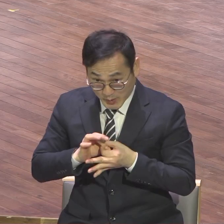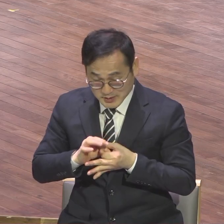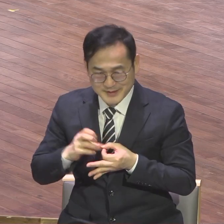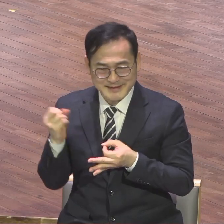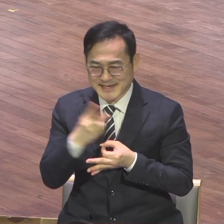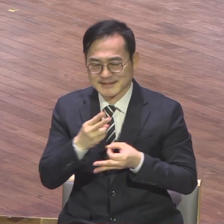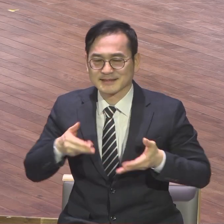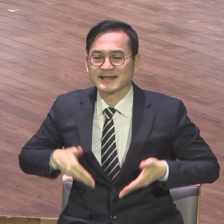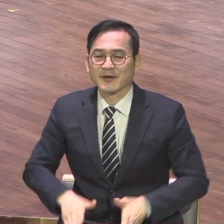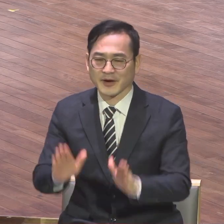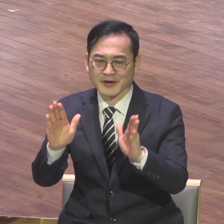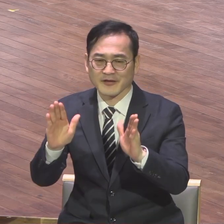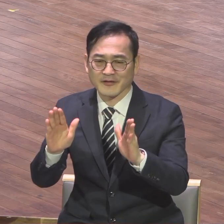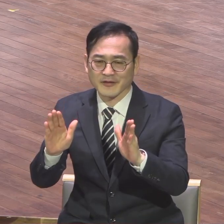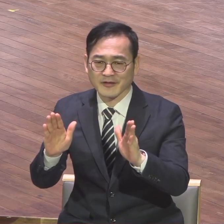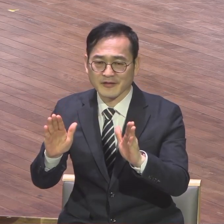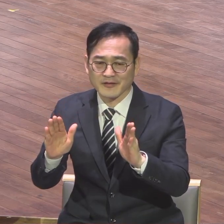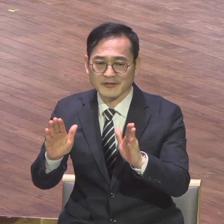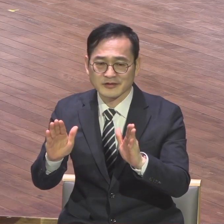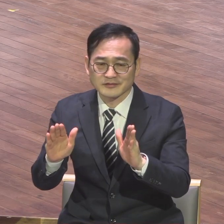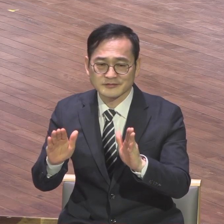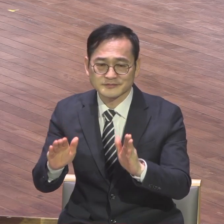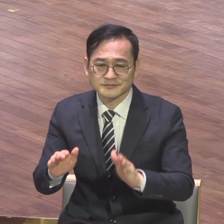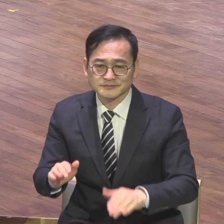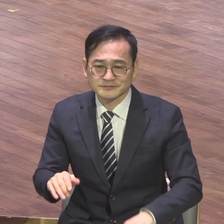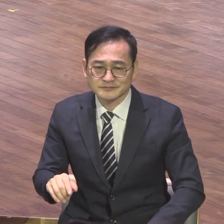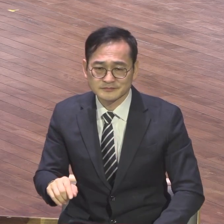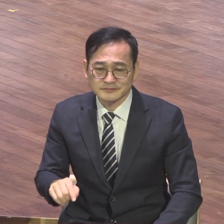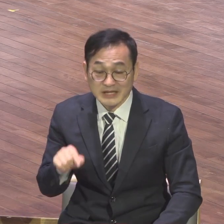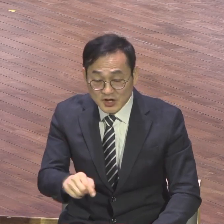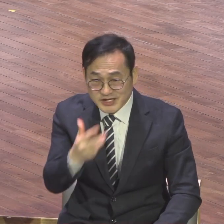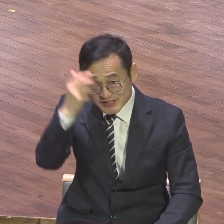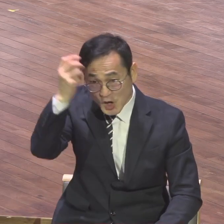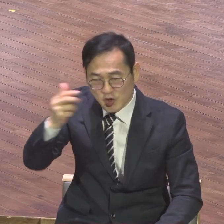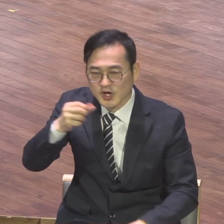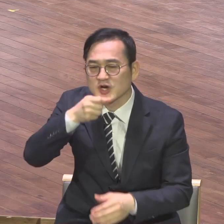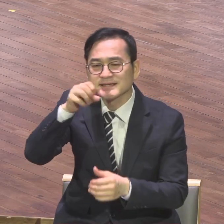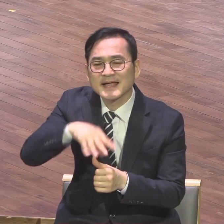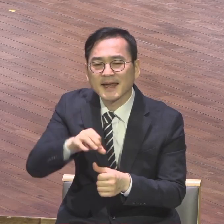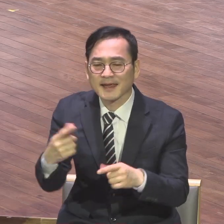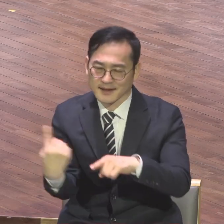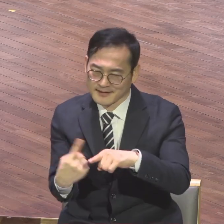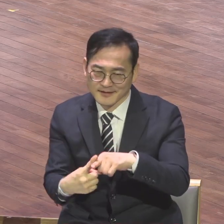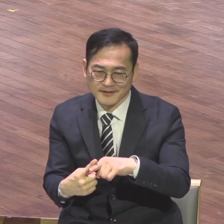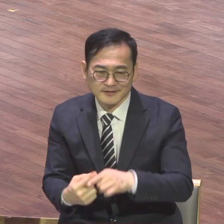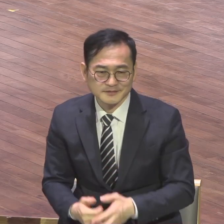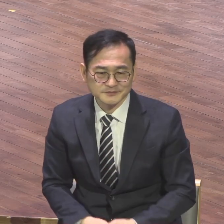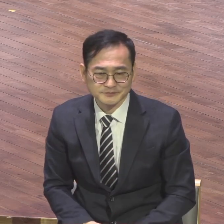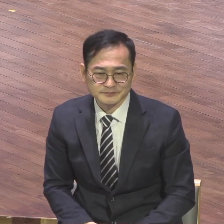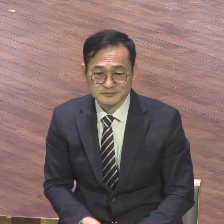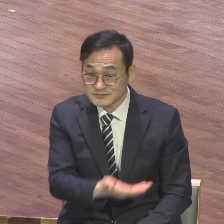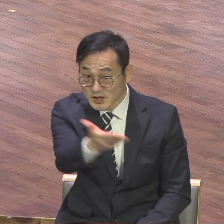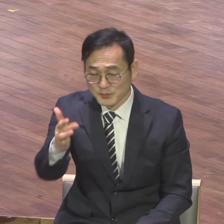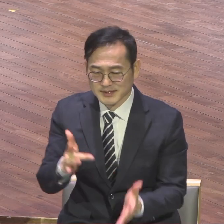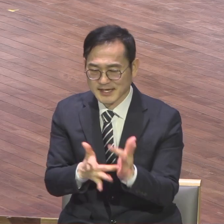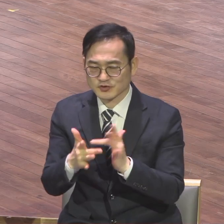과정에 성령 세례가 임하는 것이다. 그걸 강조하고 있는 겁니다. 여러분들이 영접 기도를